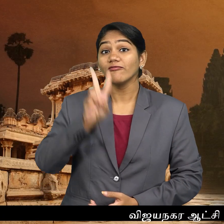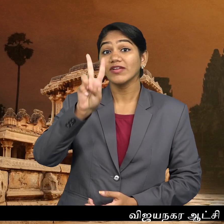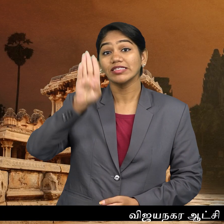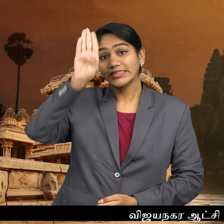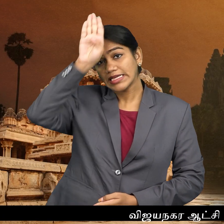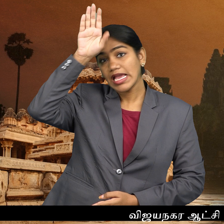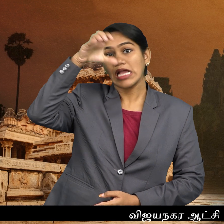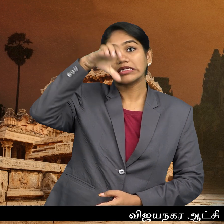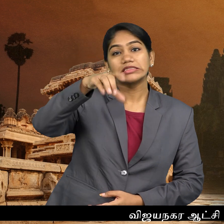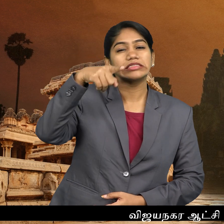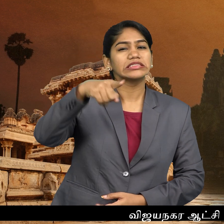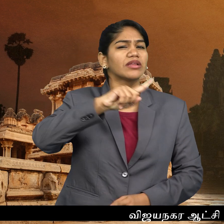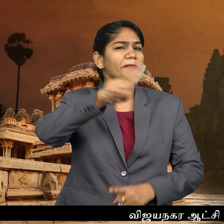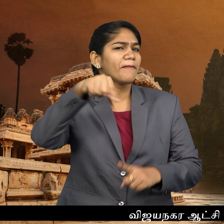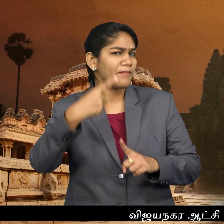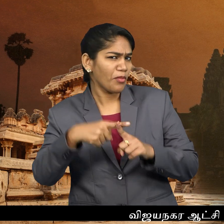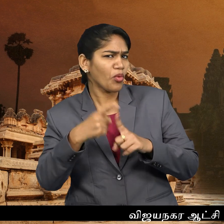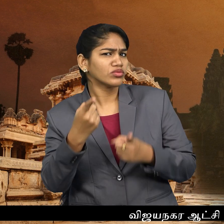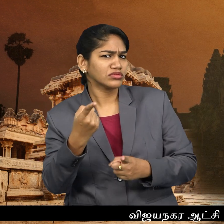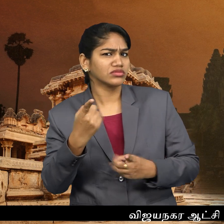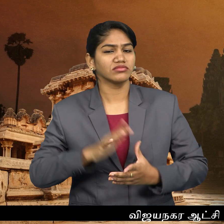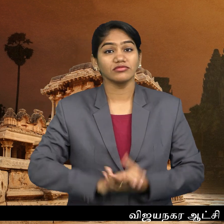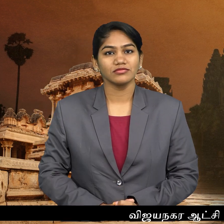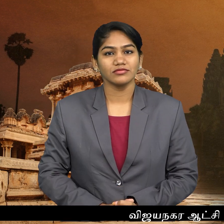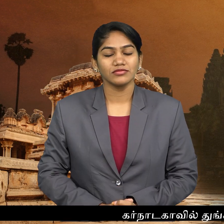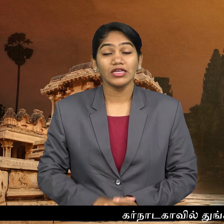விஜயநகர ஆட்சி சாம்ராஜ்யம் பற்றி.